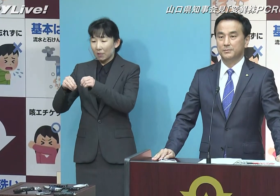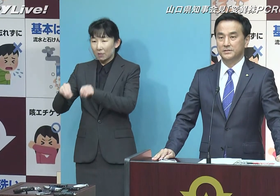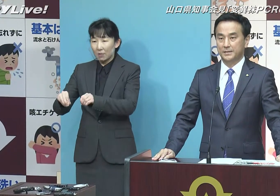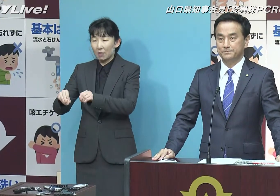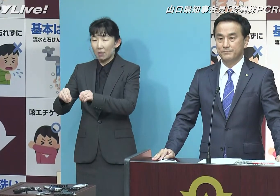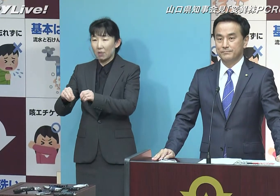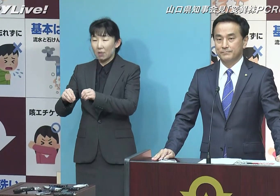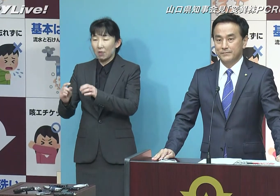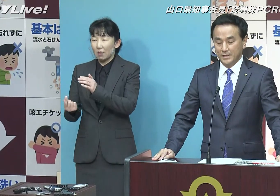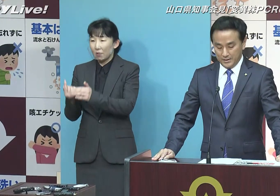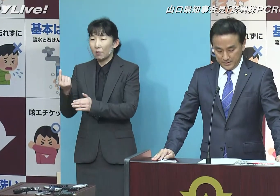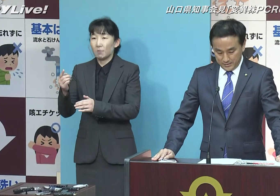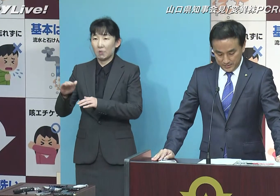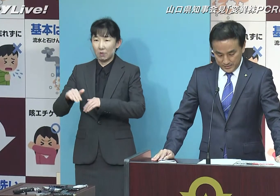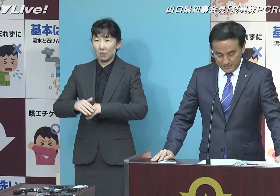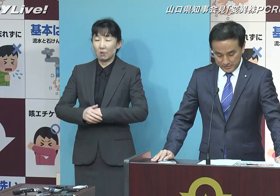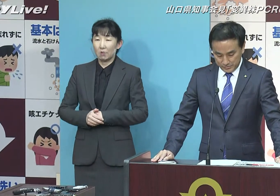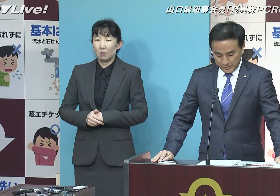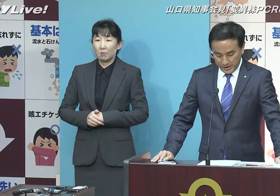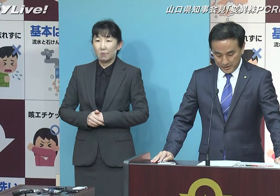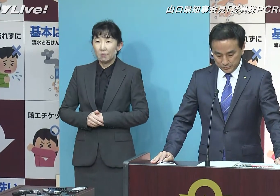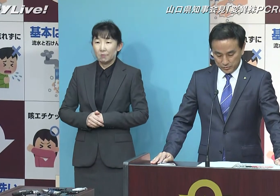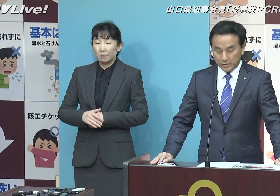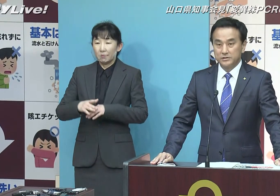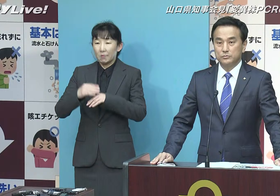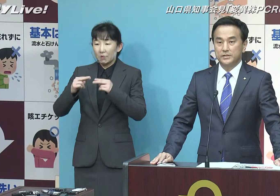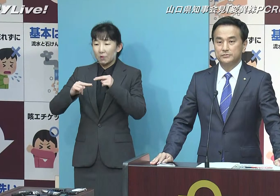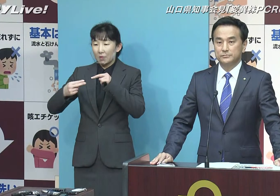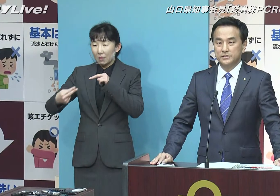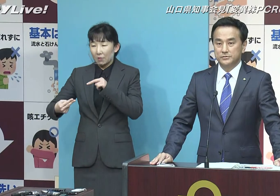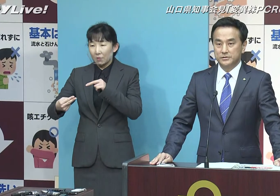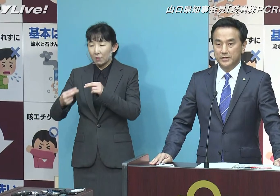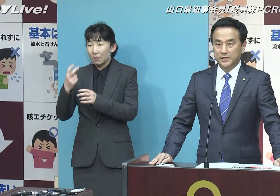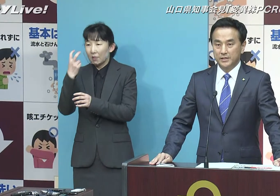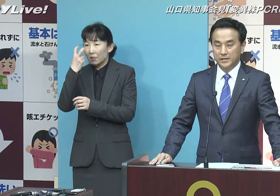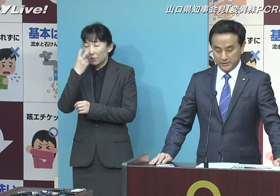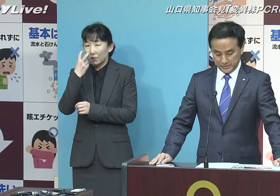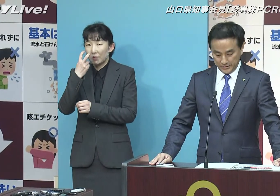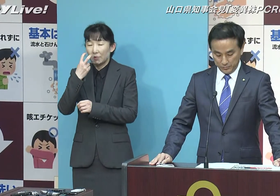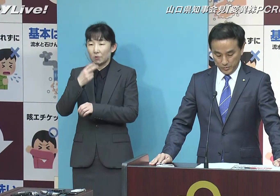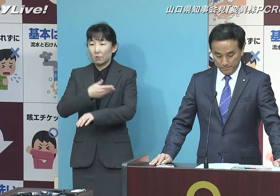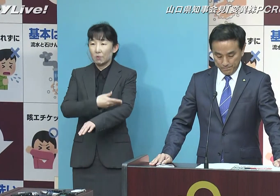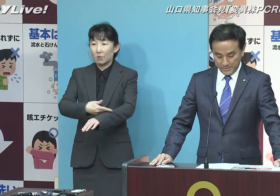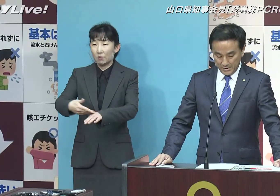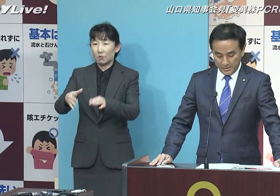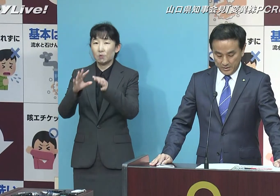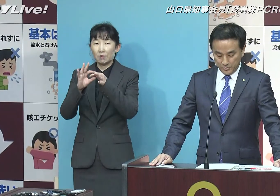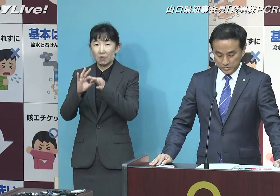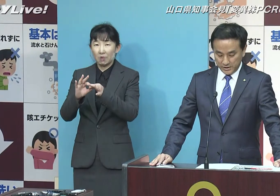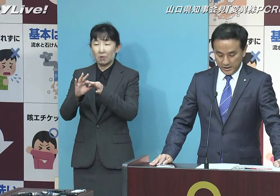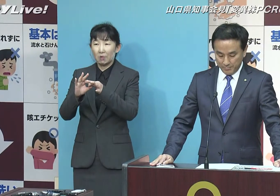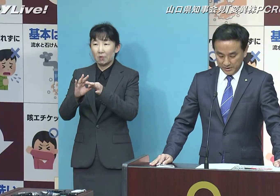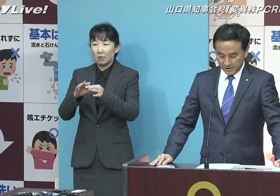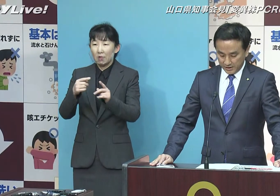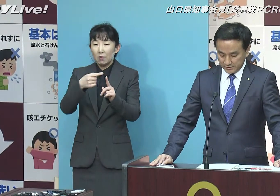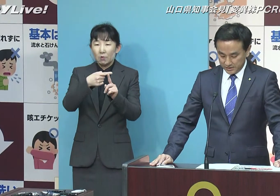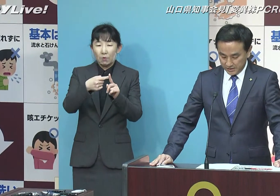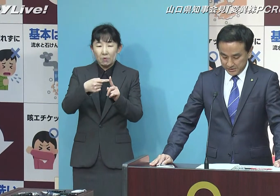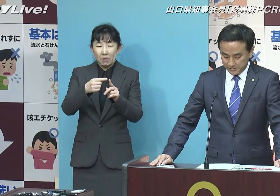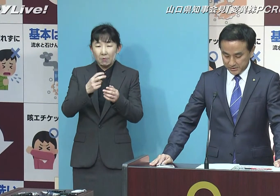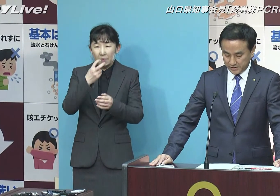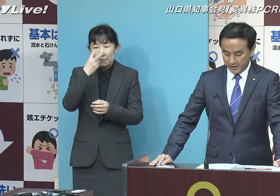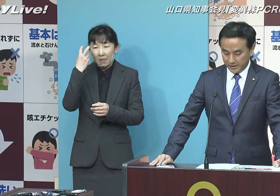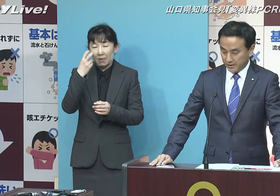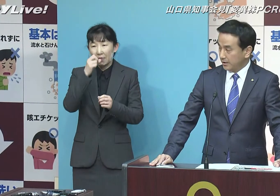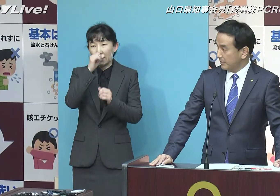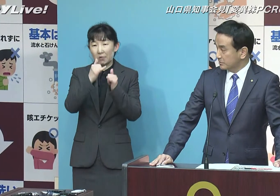認されました。まず変異株の確認の手順についてですけれども、陽性が判明した患者に対